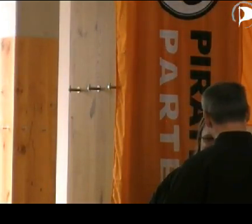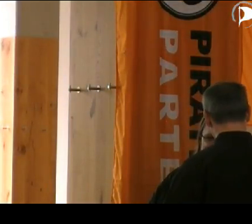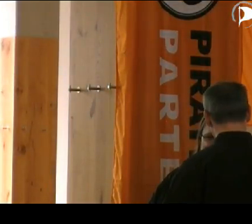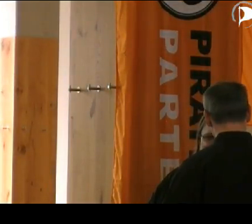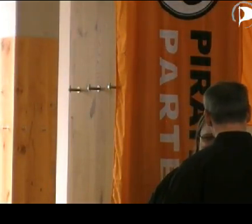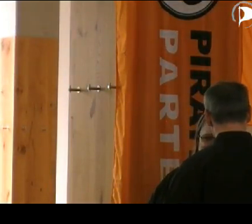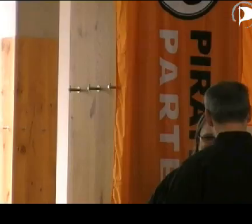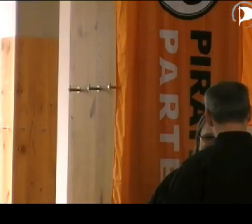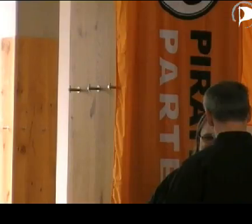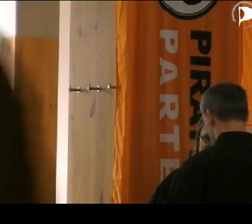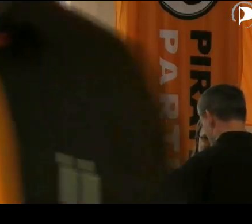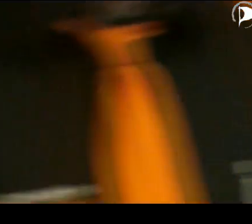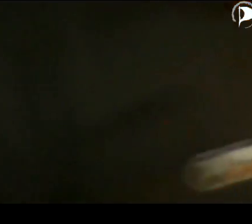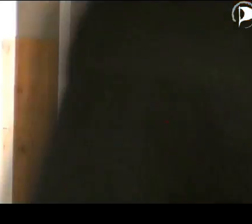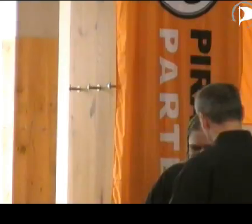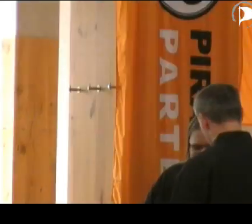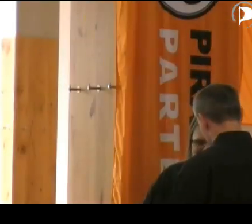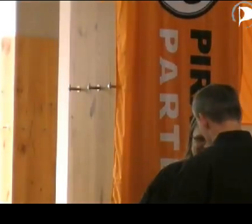die augen